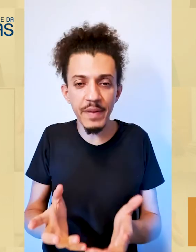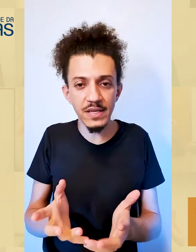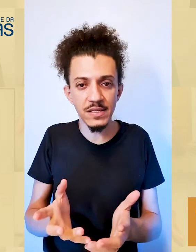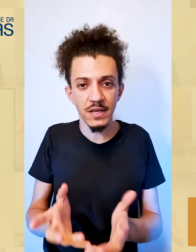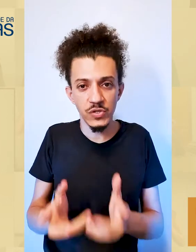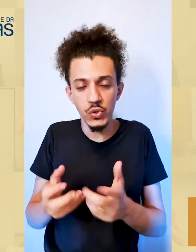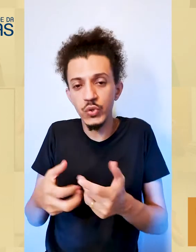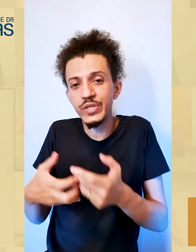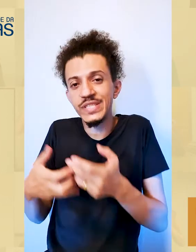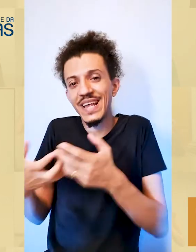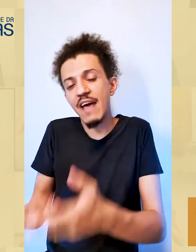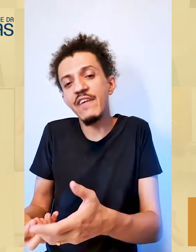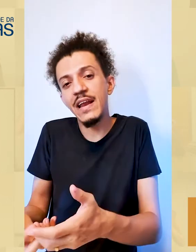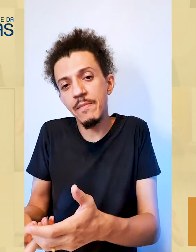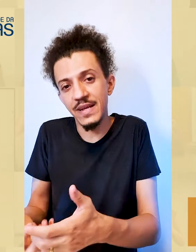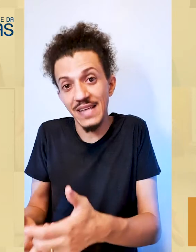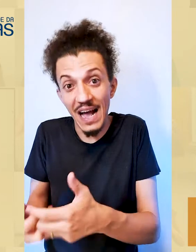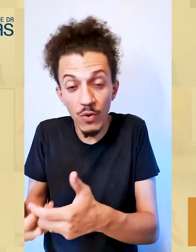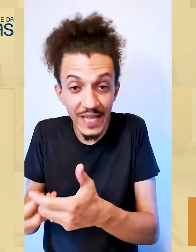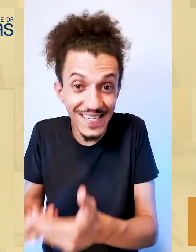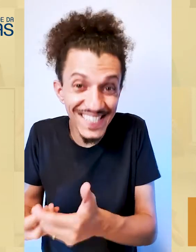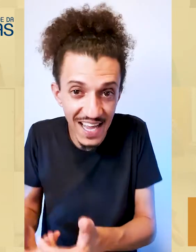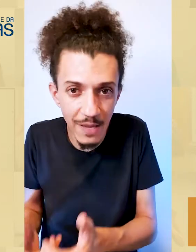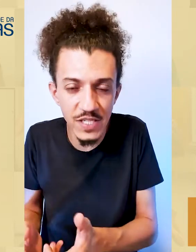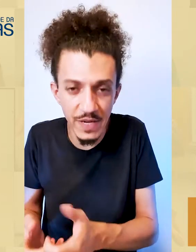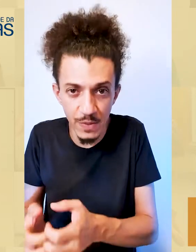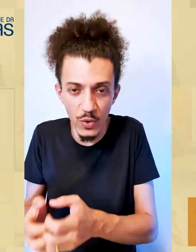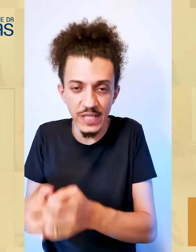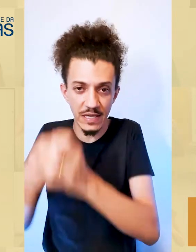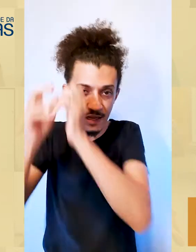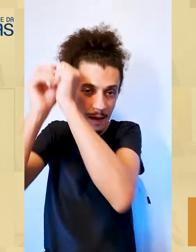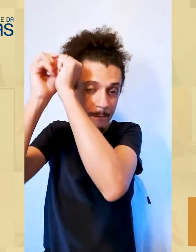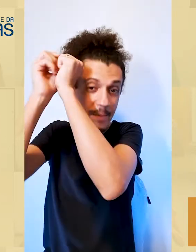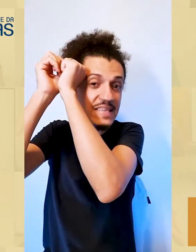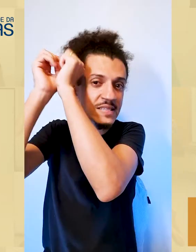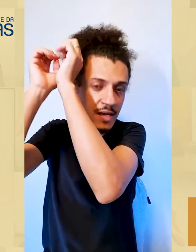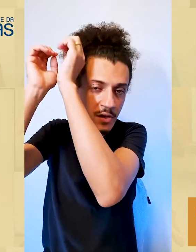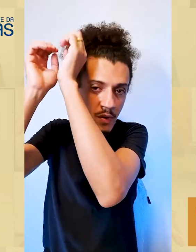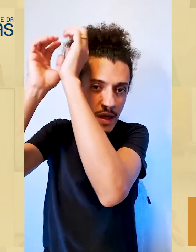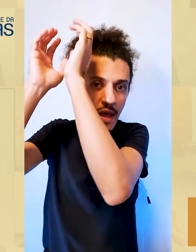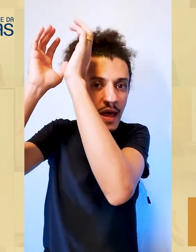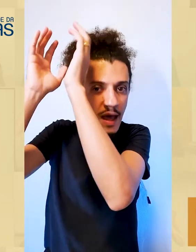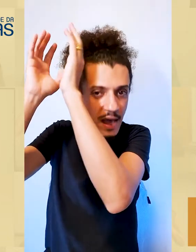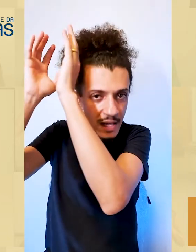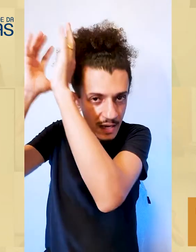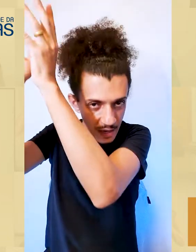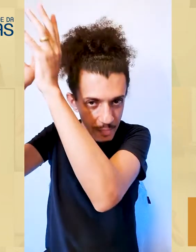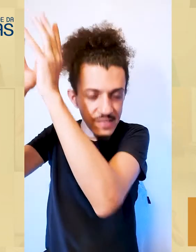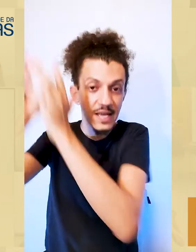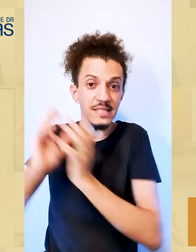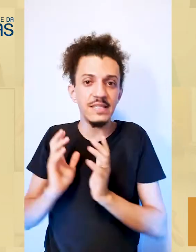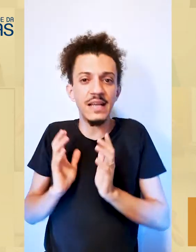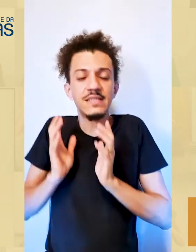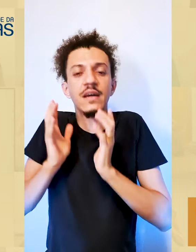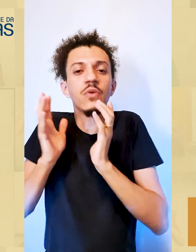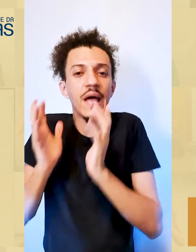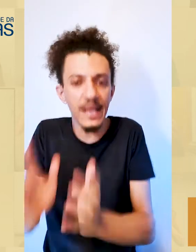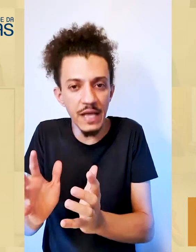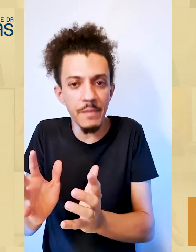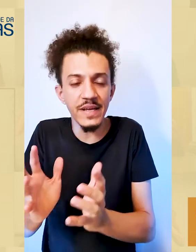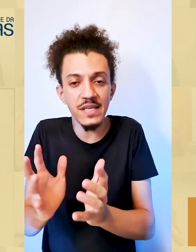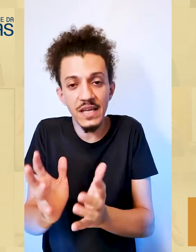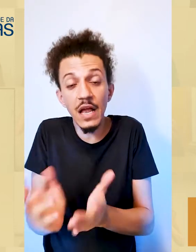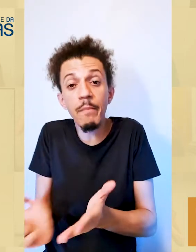a Libras, se o surdo escreve em Libras, acontece exatamente a mesma coisa. Ele está pensando em Libras, sinalizando